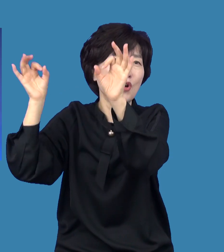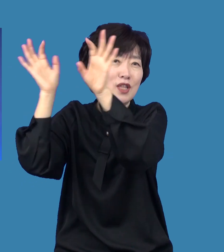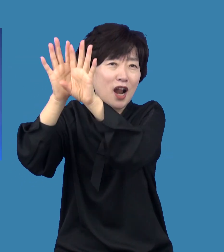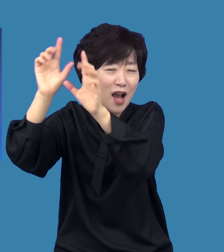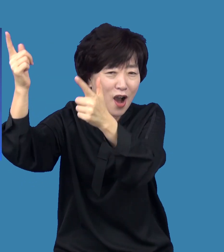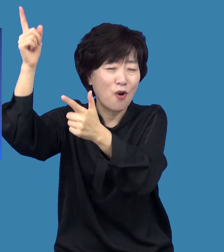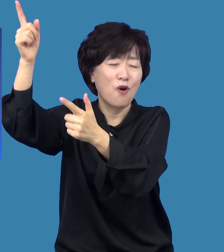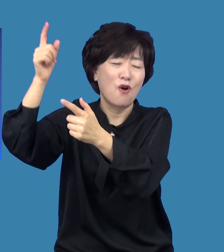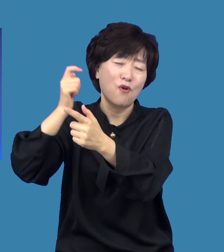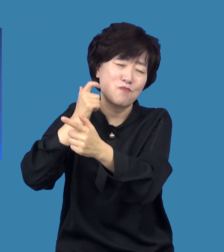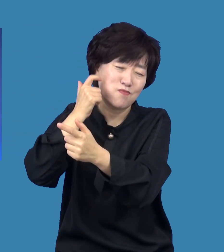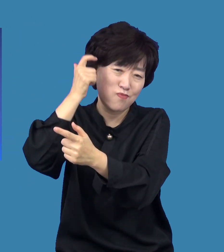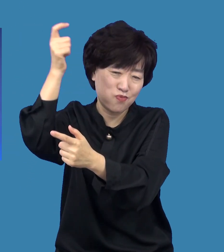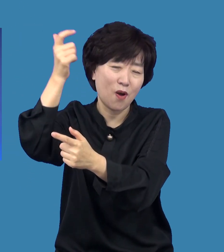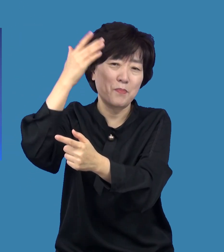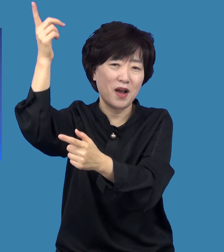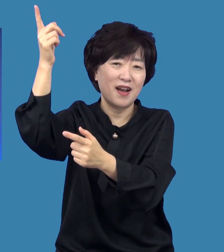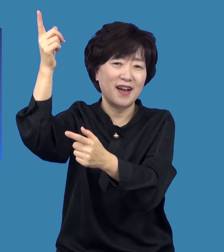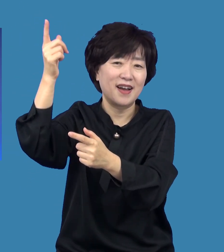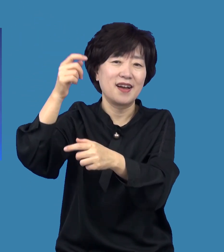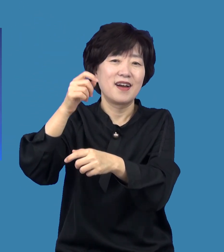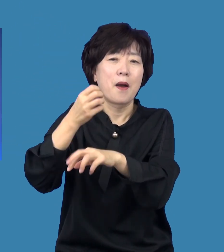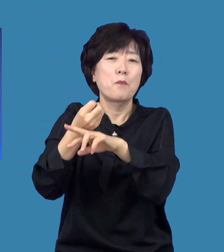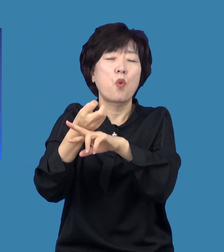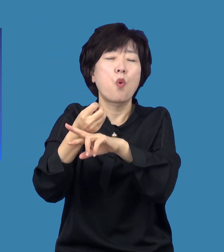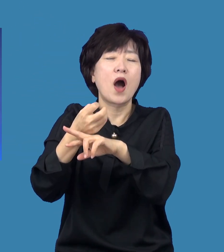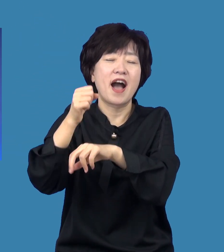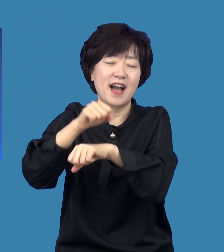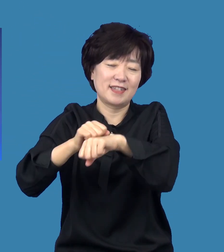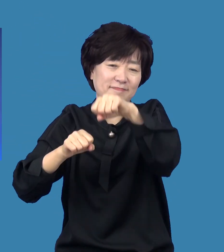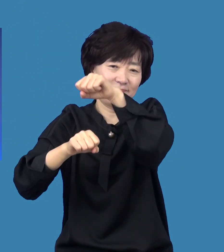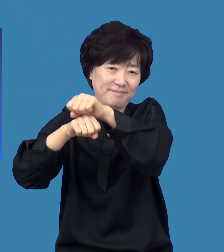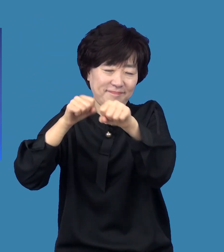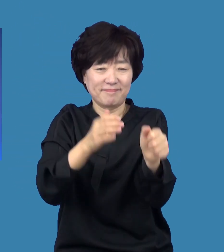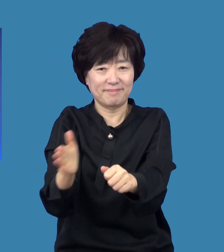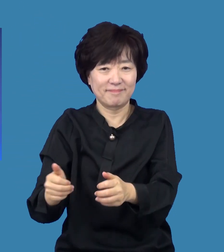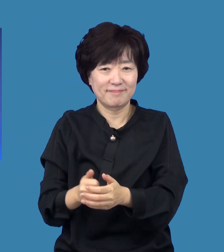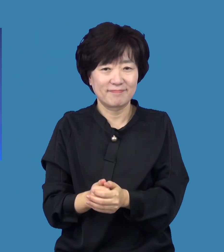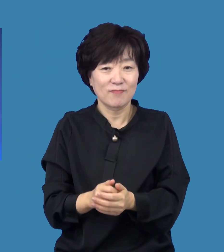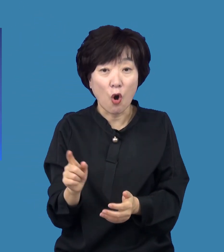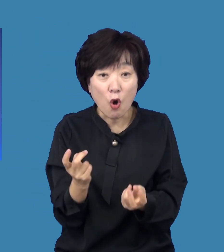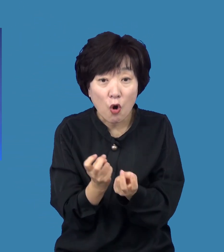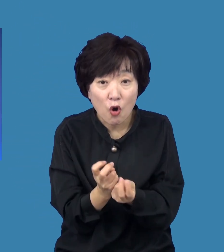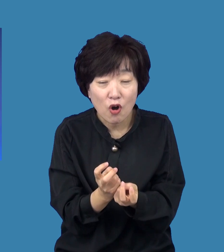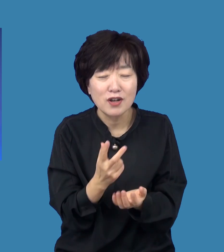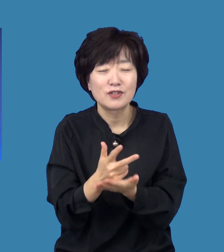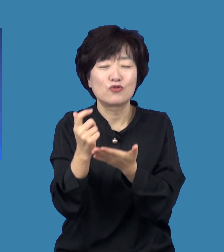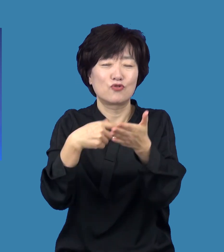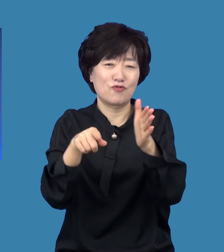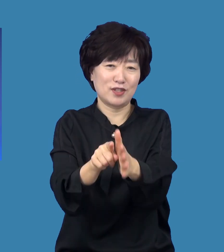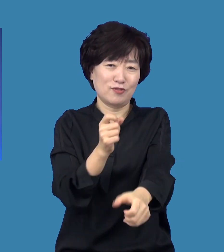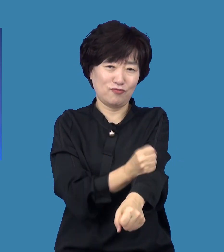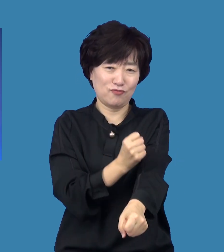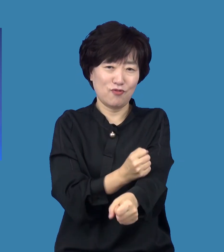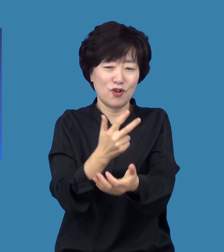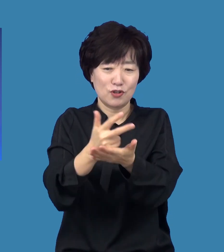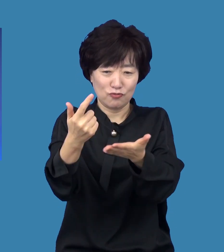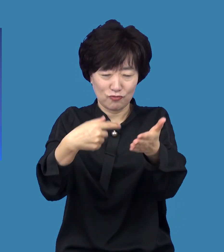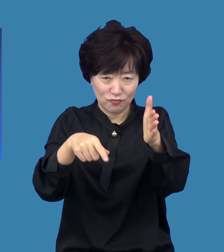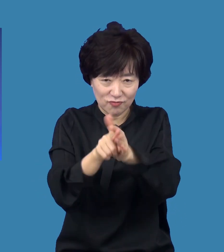있다는 거예요. 그 보화를 쌓으십시오. 어떻게? 주를 위해 수고함으로, 주의 일에